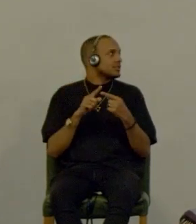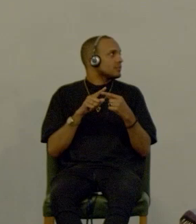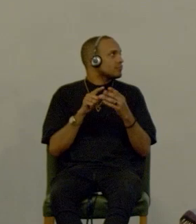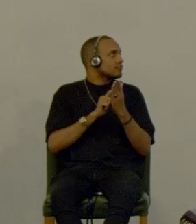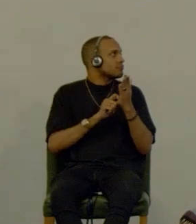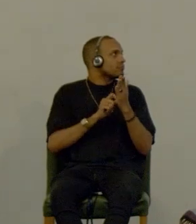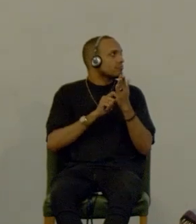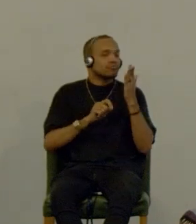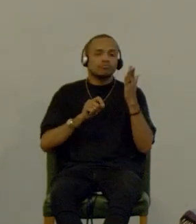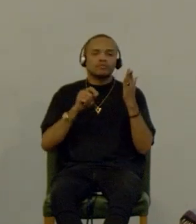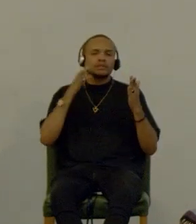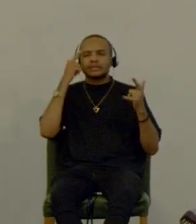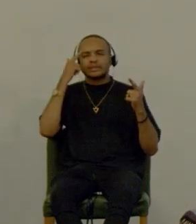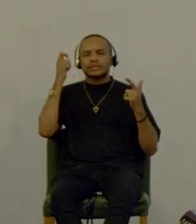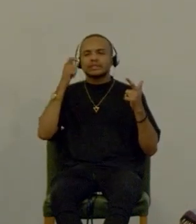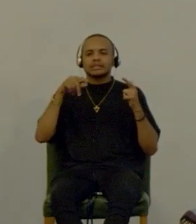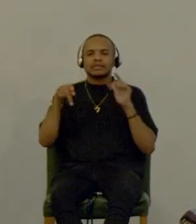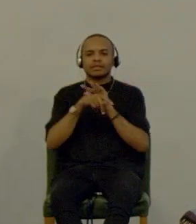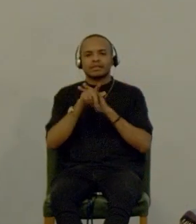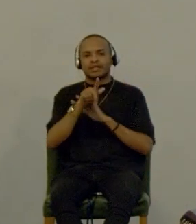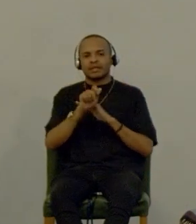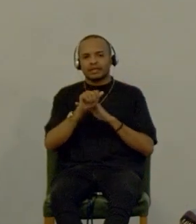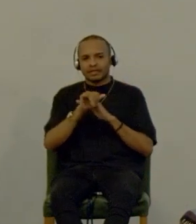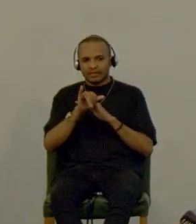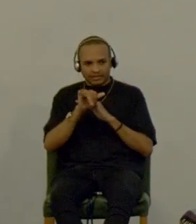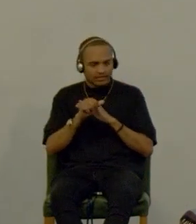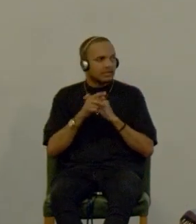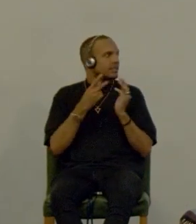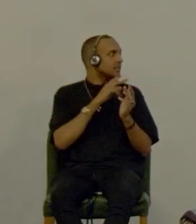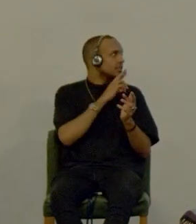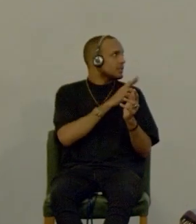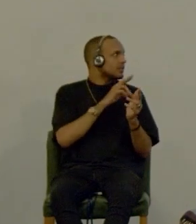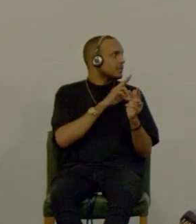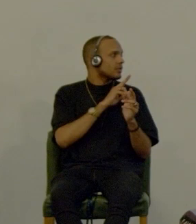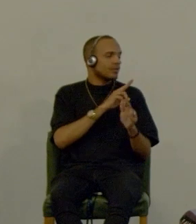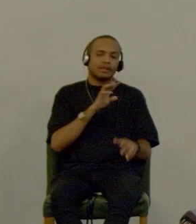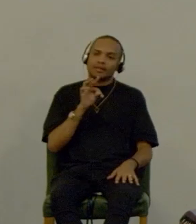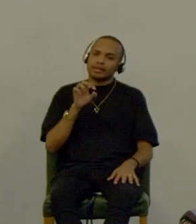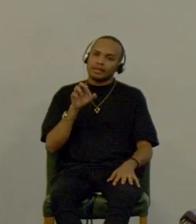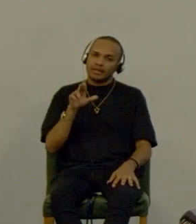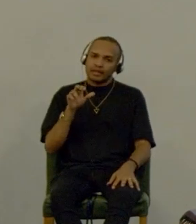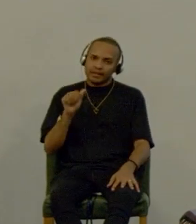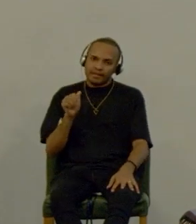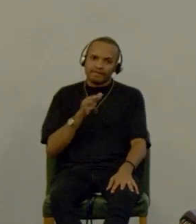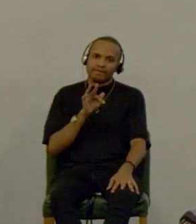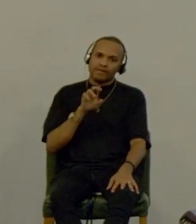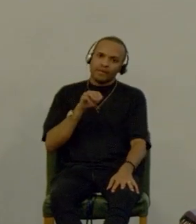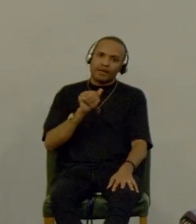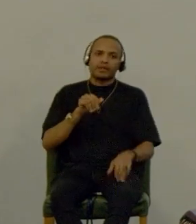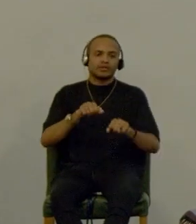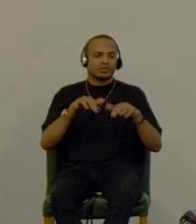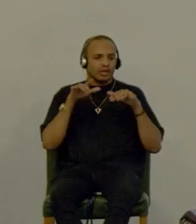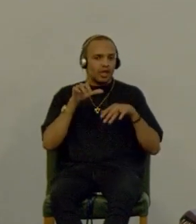c'est ensuite que ça a donné Terraforma. Et ça, c'est Duncan, au Théâtre de l'Odéon, qui, et ça, vous l'avez vu hier, qui